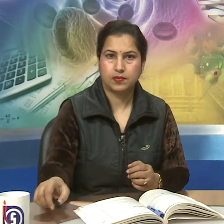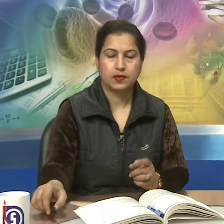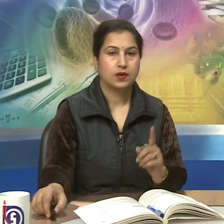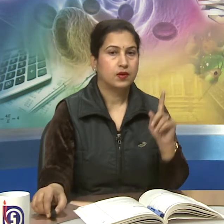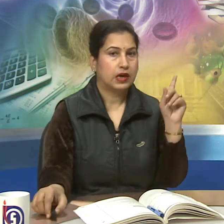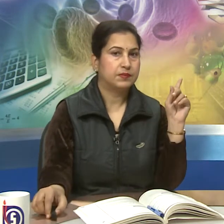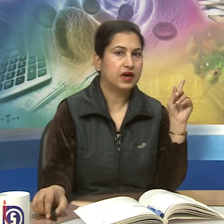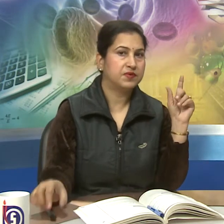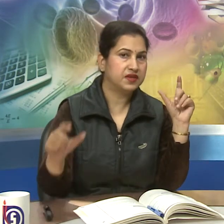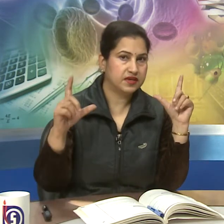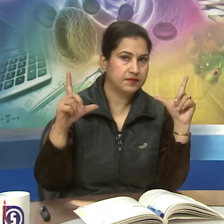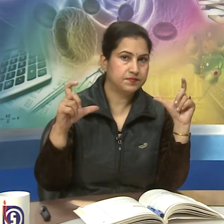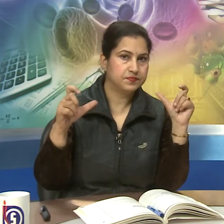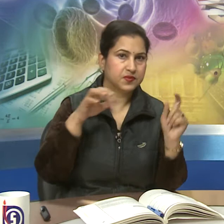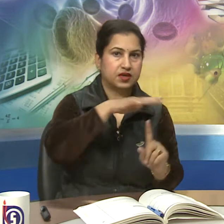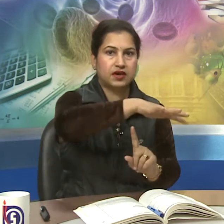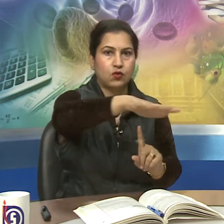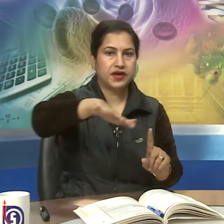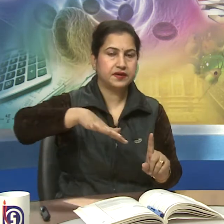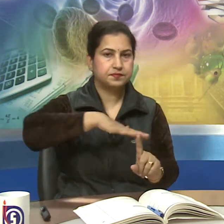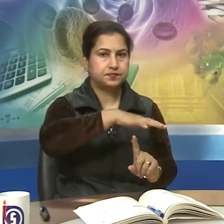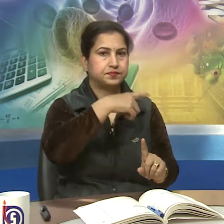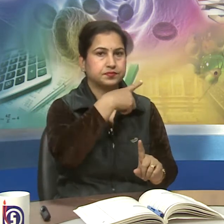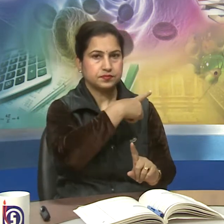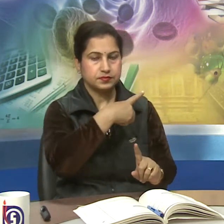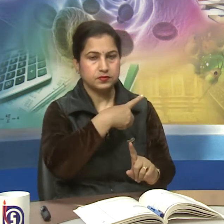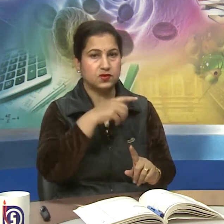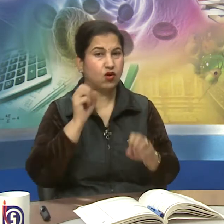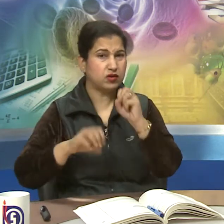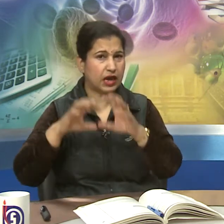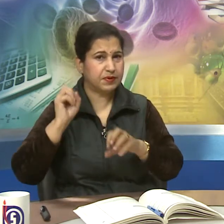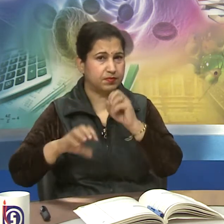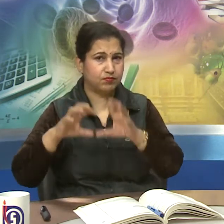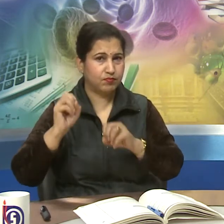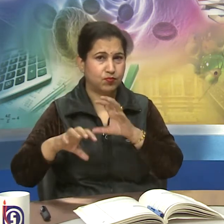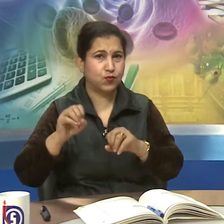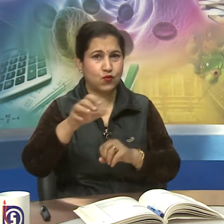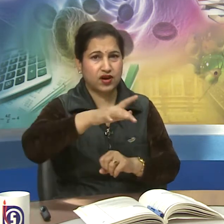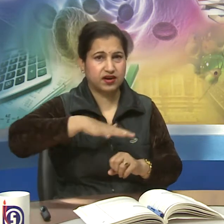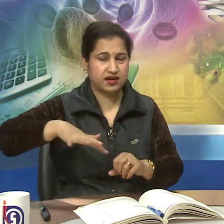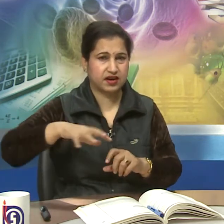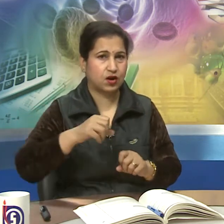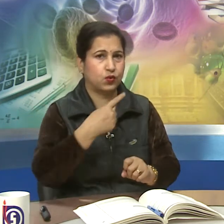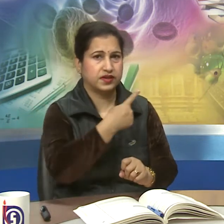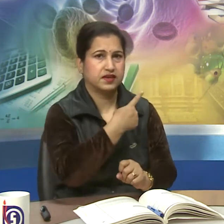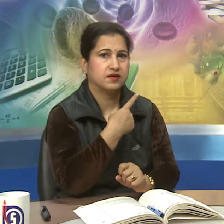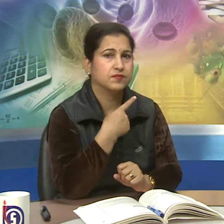अब यहां पर देखिए एक ग्राउंड है है और यहां पर कूड़ा-करकट रखा हुआ है सारा